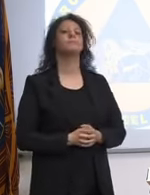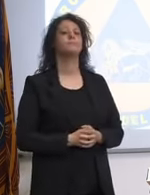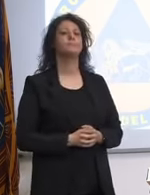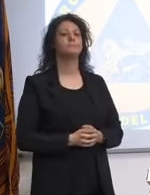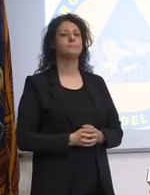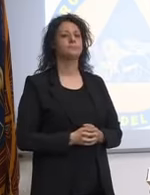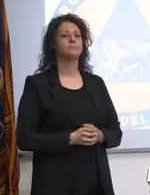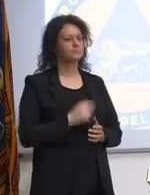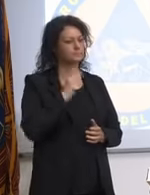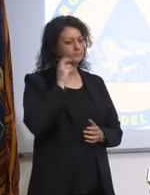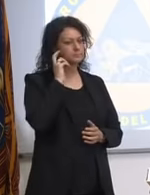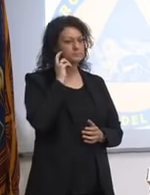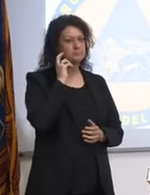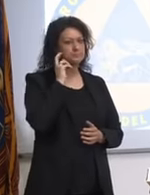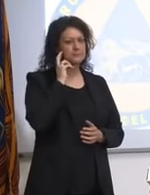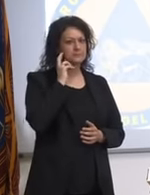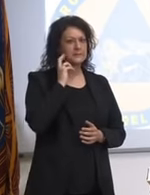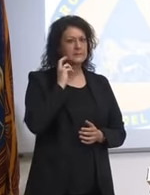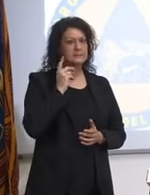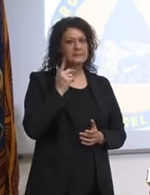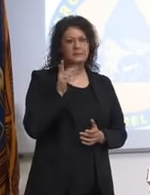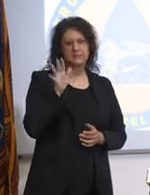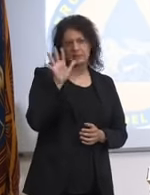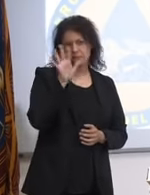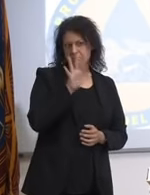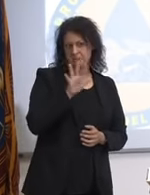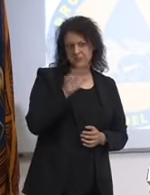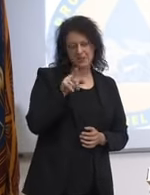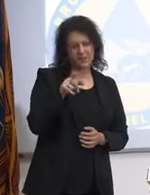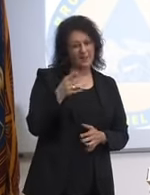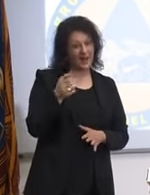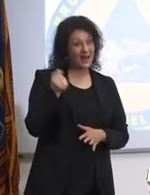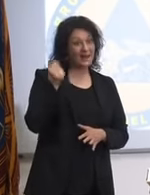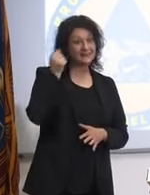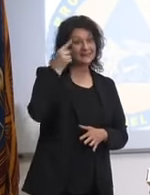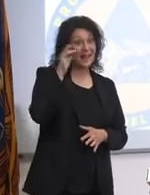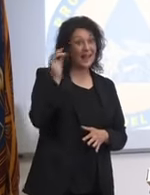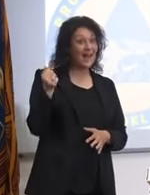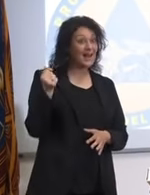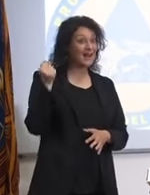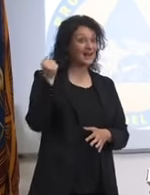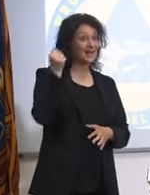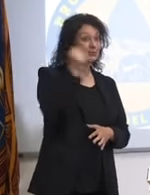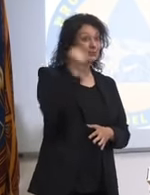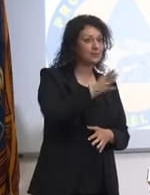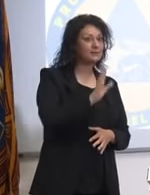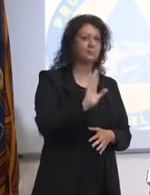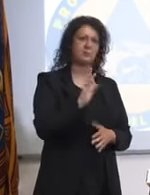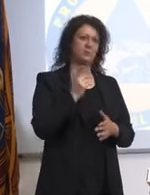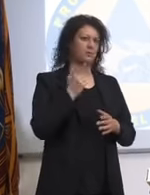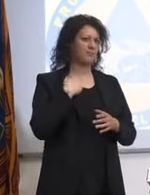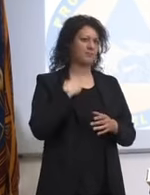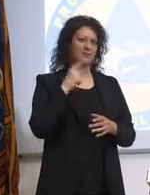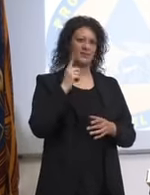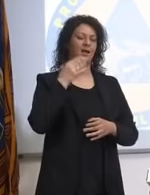Ho l'impressione che non sarebbe un licenziamento per giusta causa, sentita così.